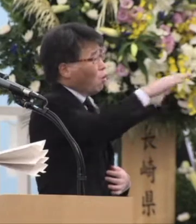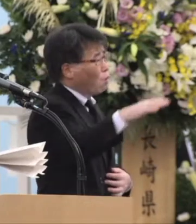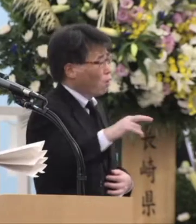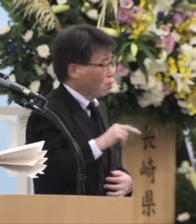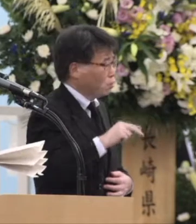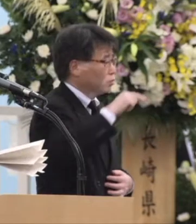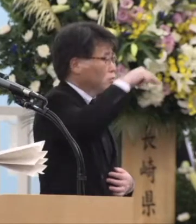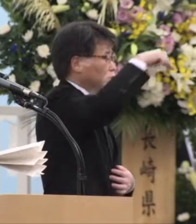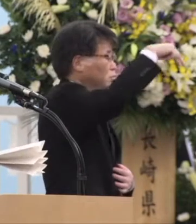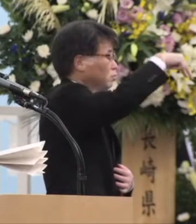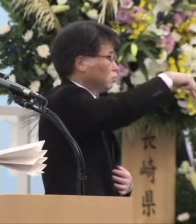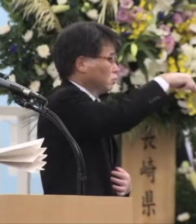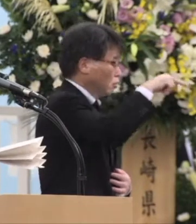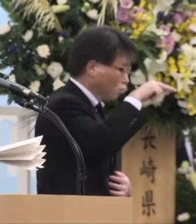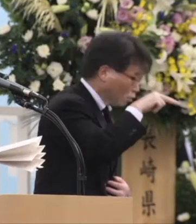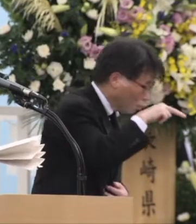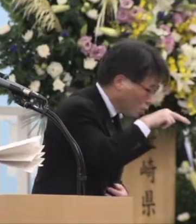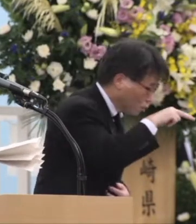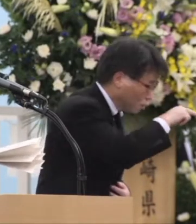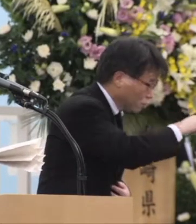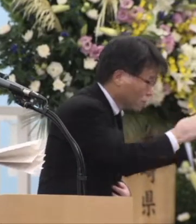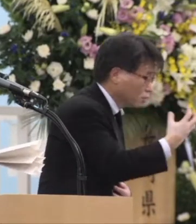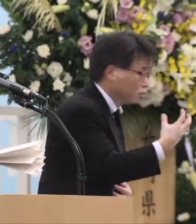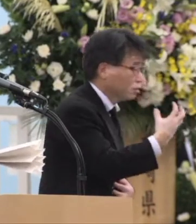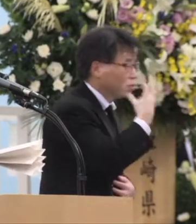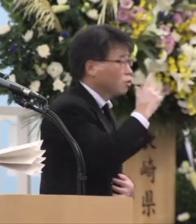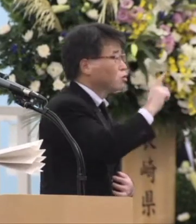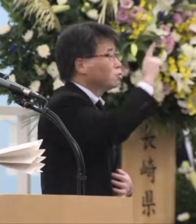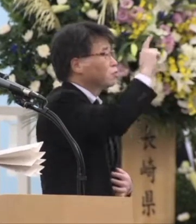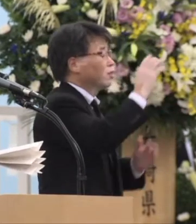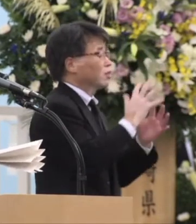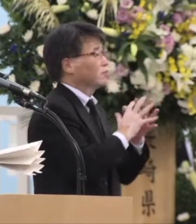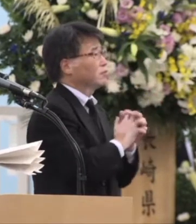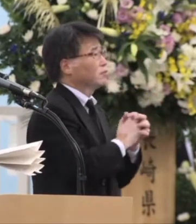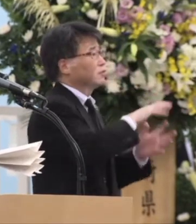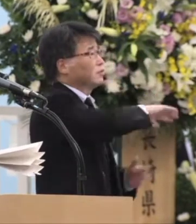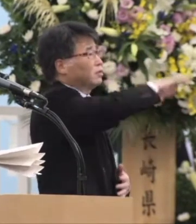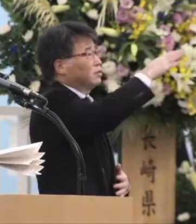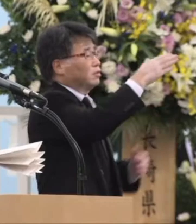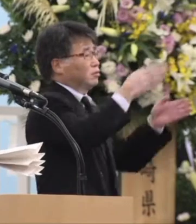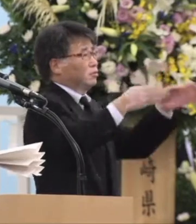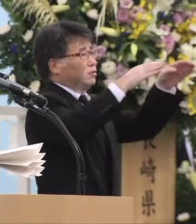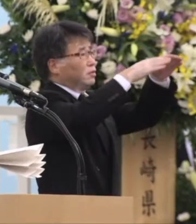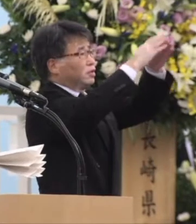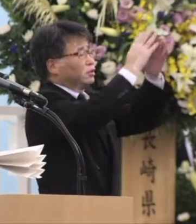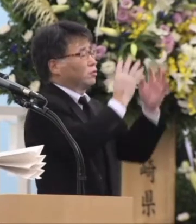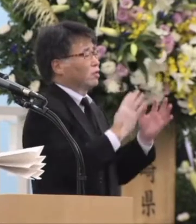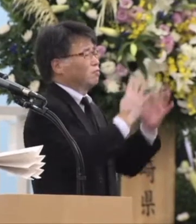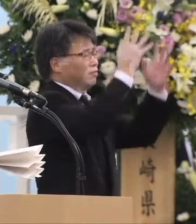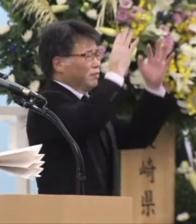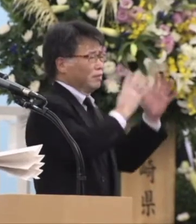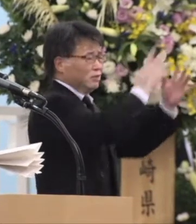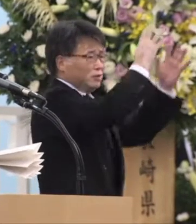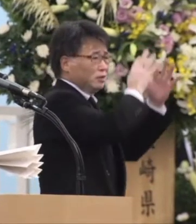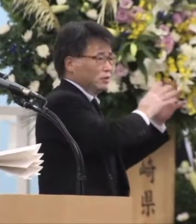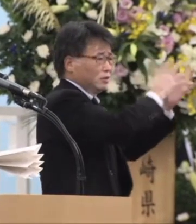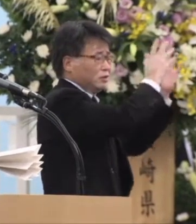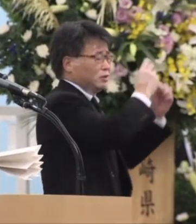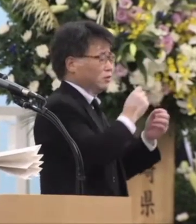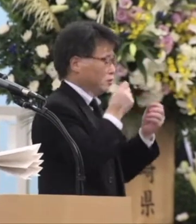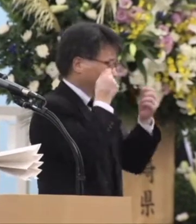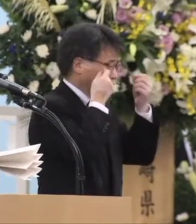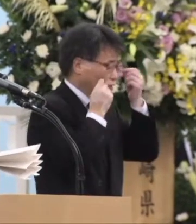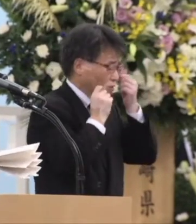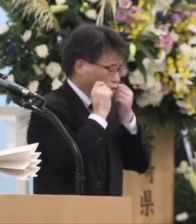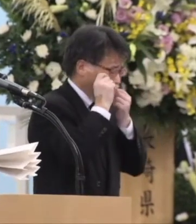ると眼下に浦上天主堂が炎上していました。涙があふれ